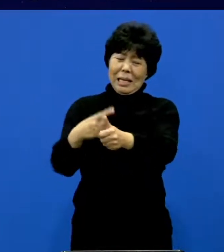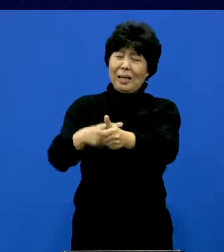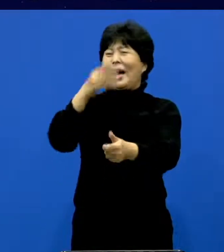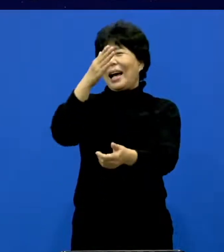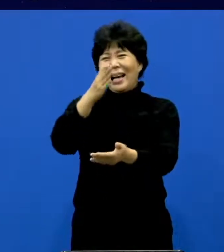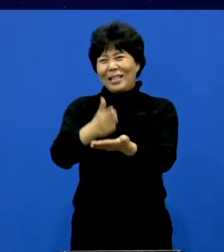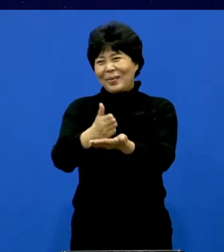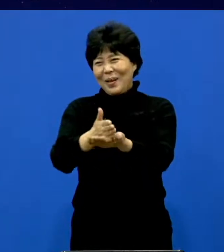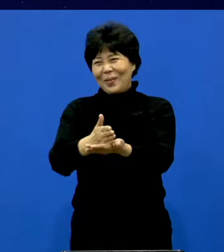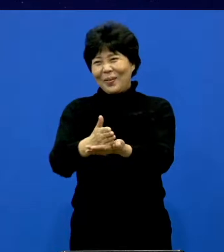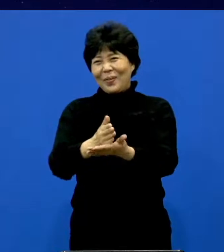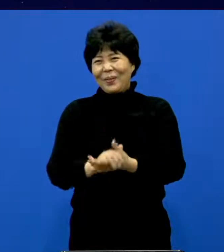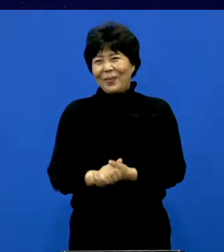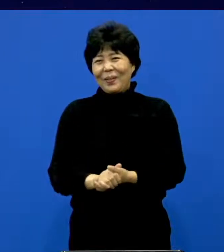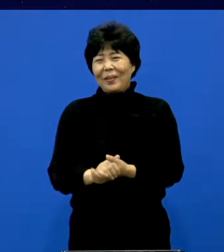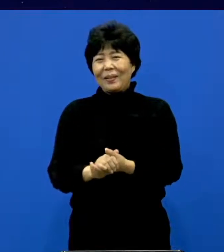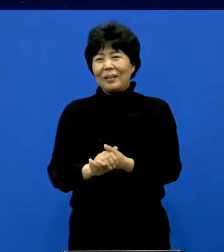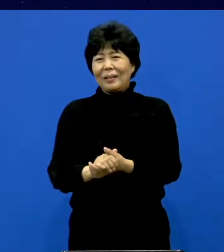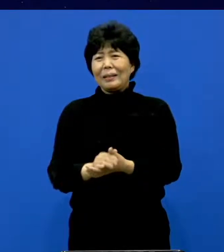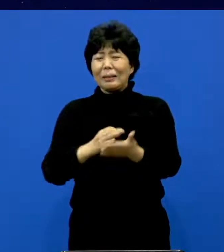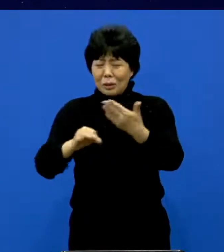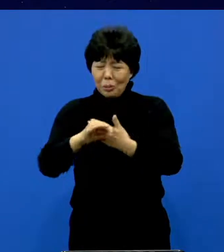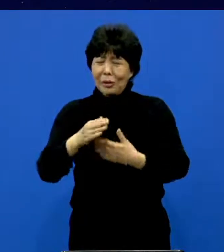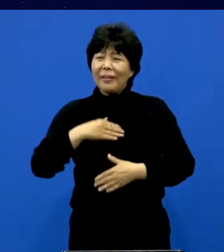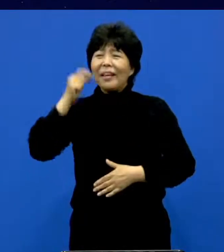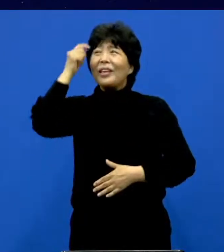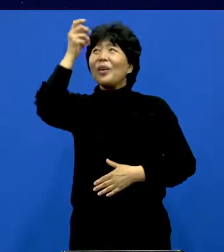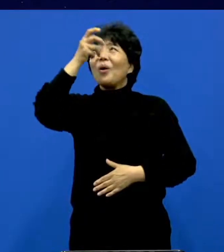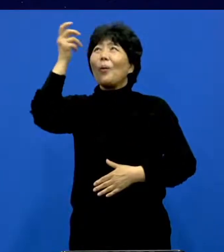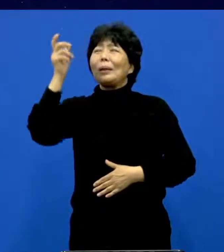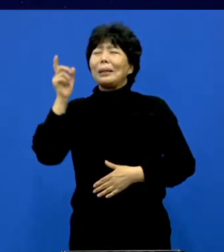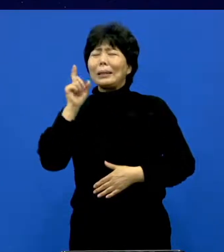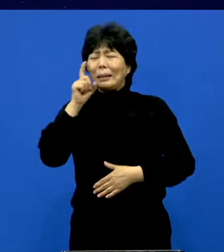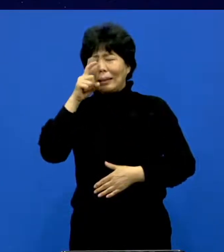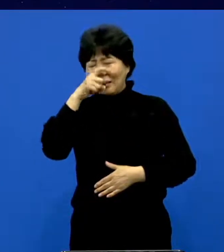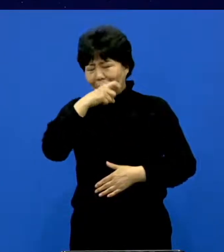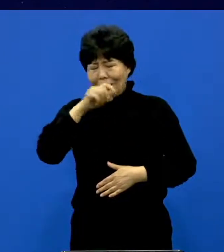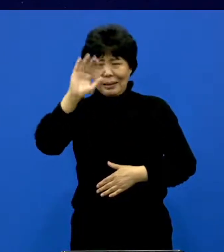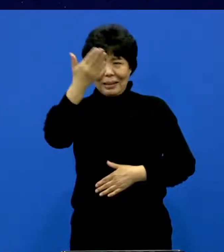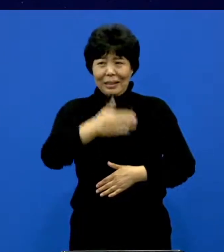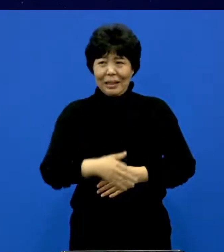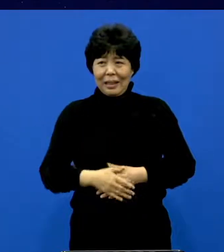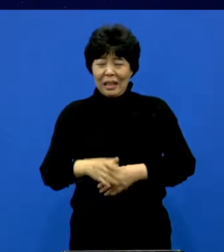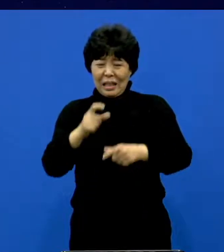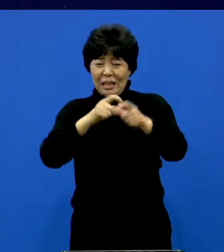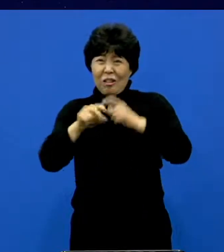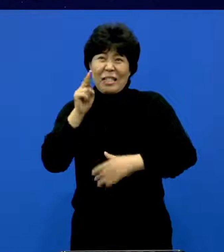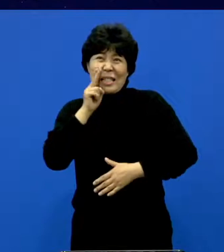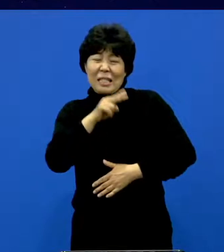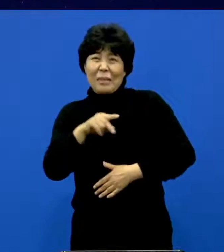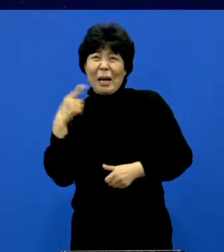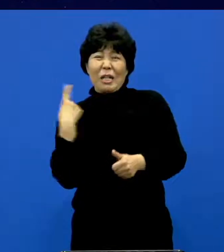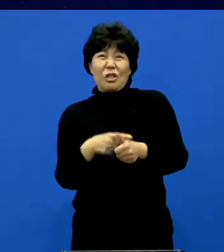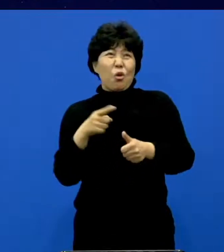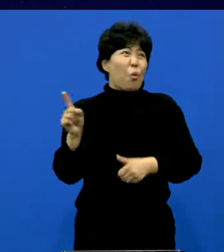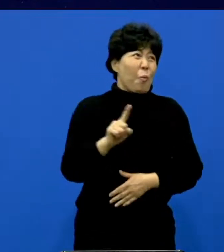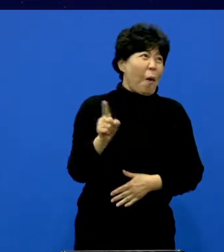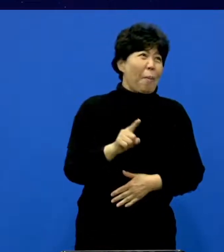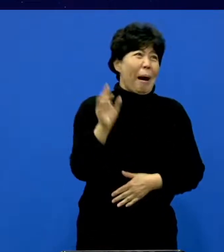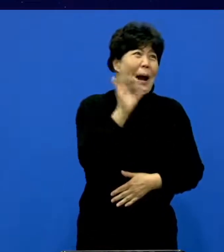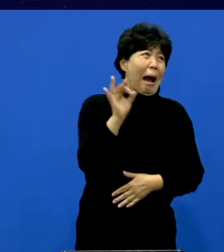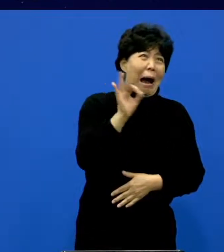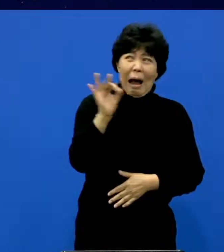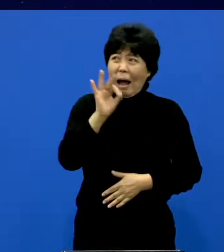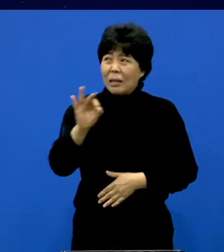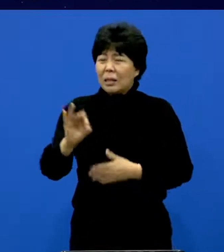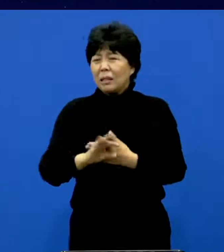그러면 내 영혼이 더러워지는 거잖아요. 그죠? 그거 더 심한 욕이 없나 이렇게 막 생각하고 그러는 동안은 자기